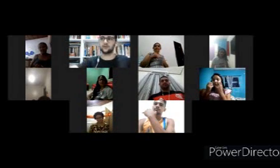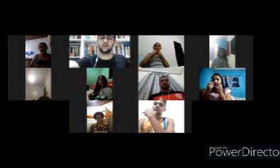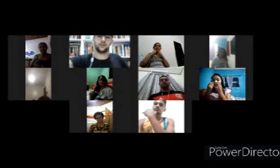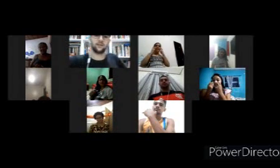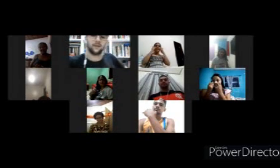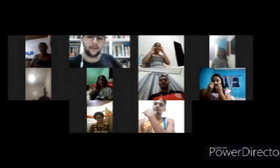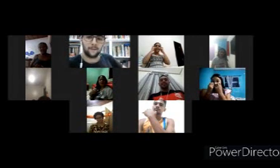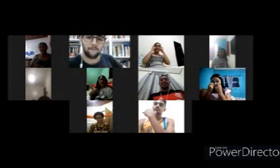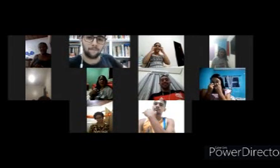Vai embaixo.